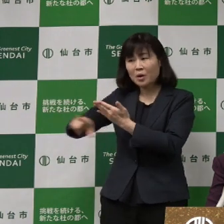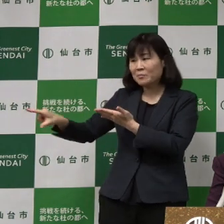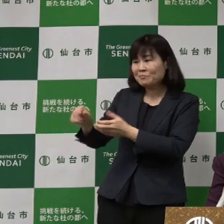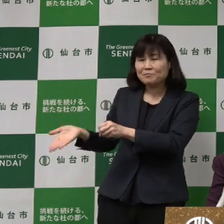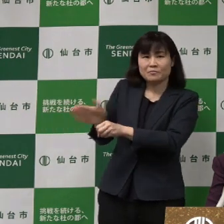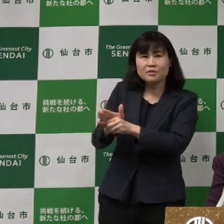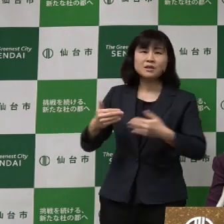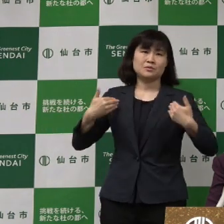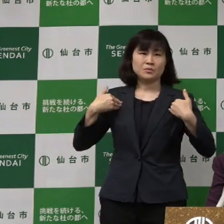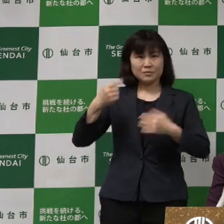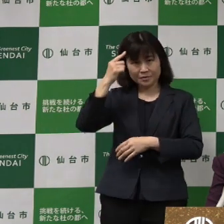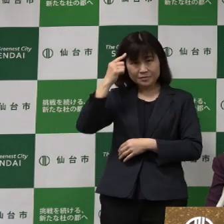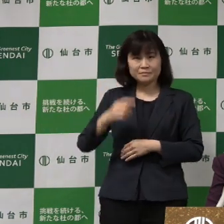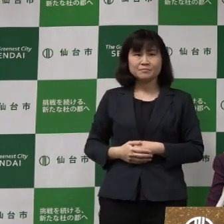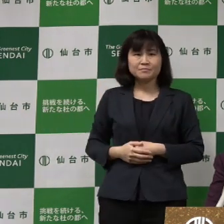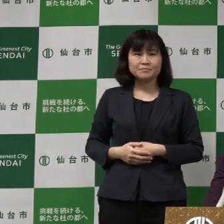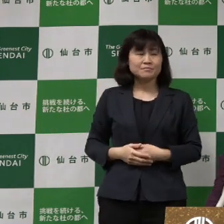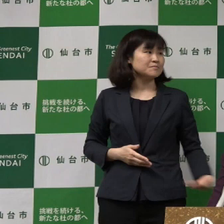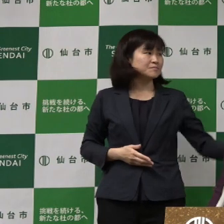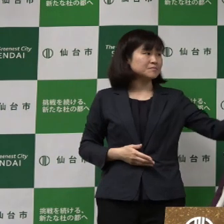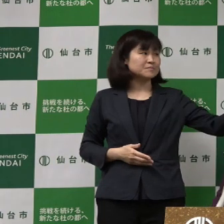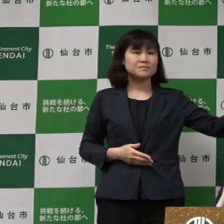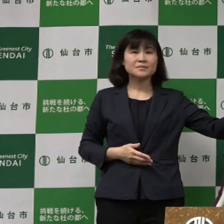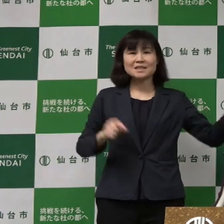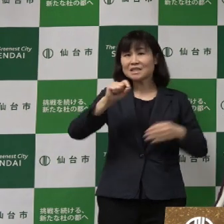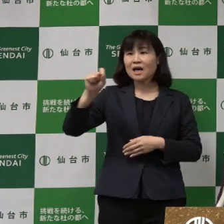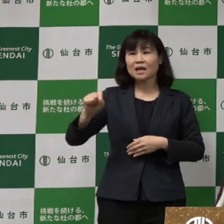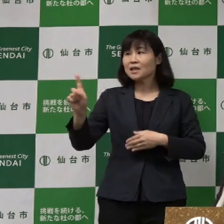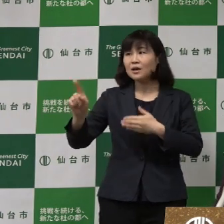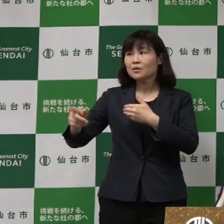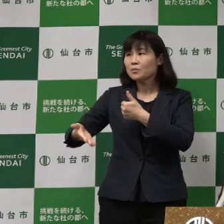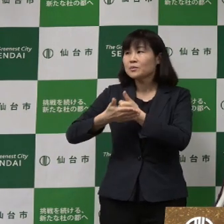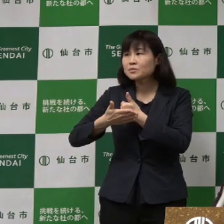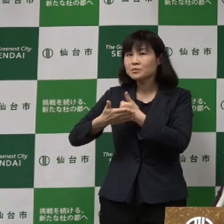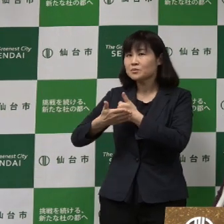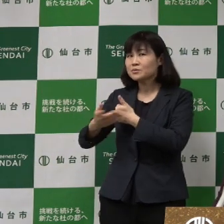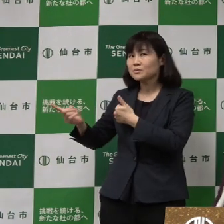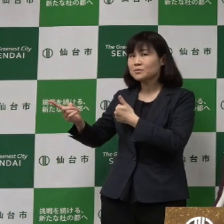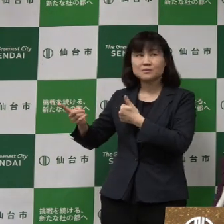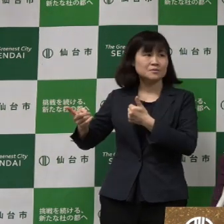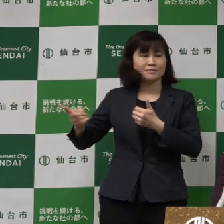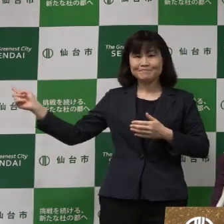。 経済局さんの補足とかこの疑問についてございますか。 いえ、大丈夫